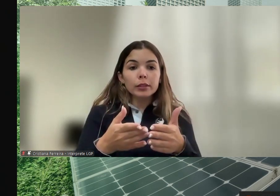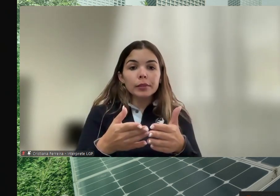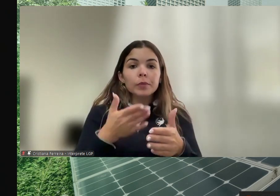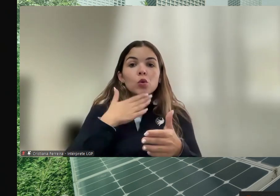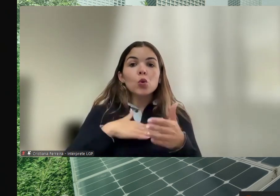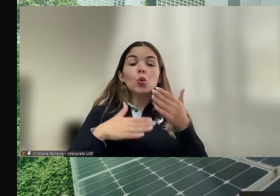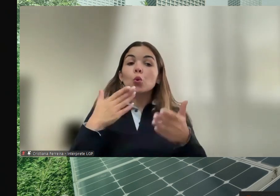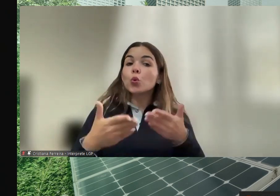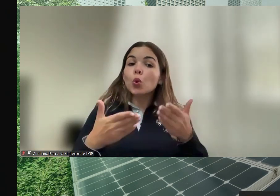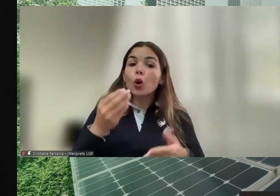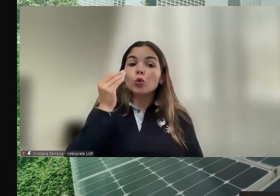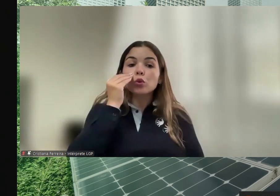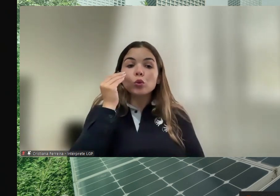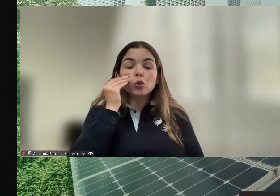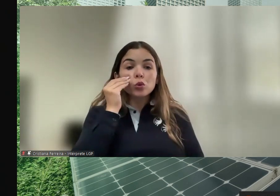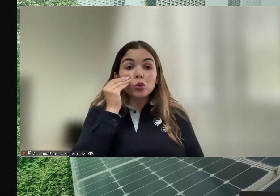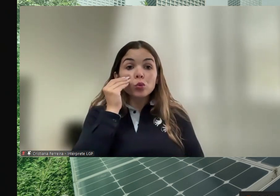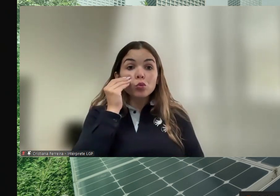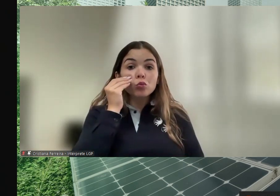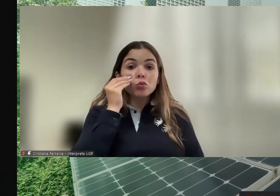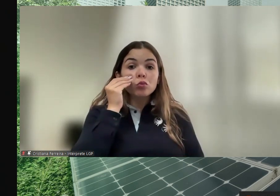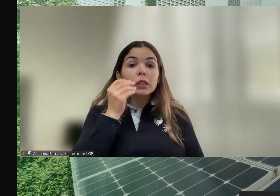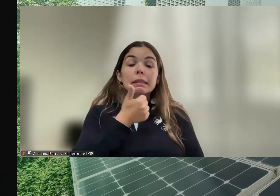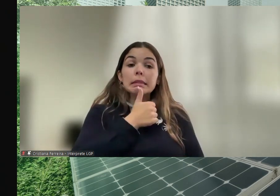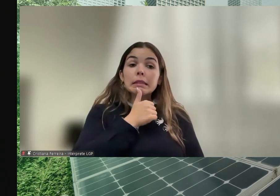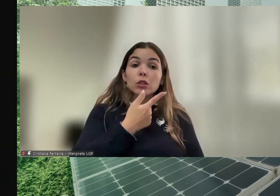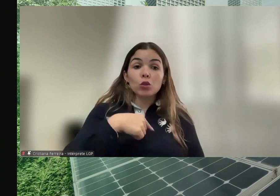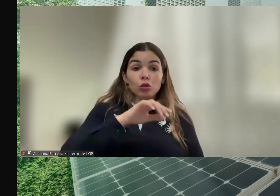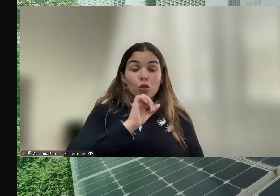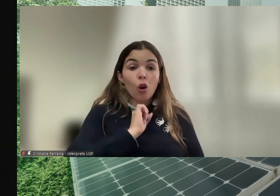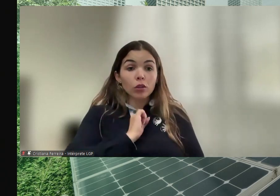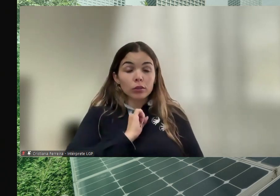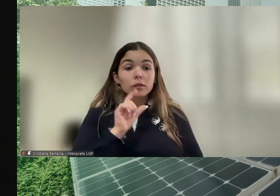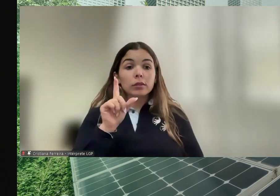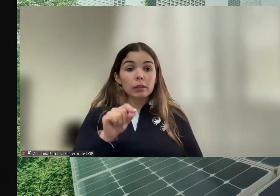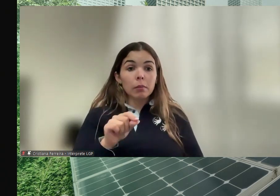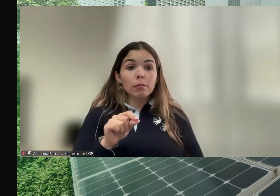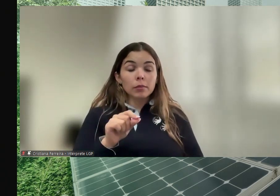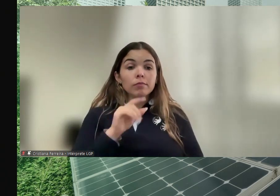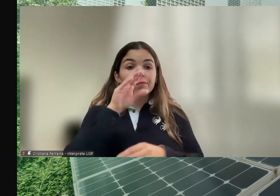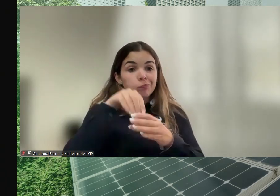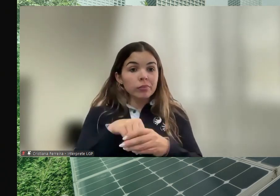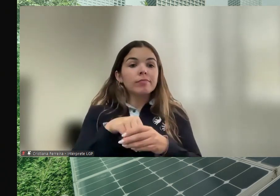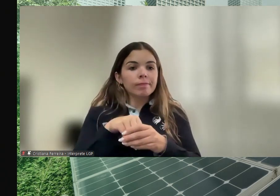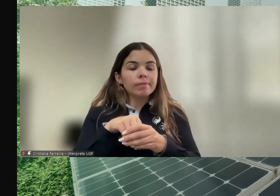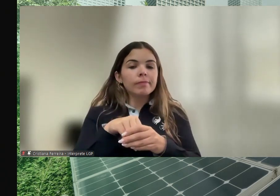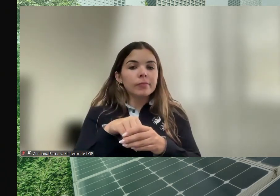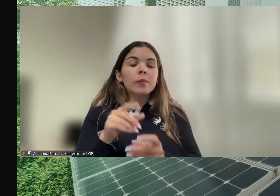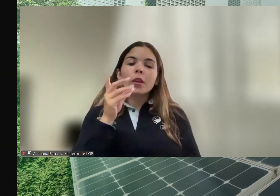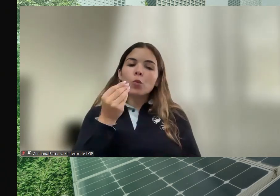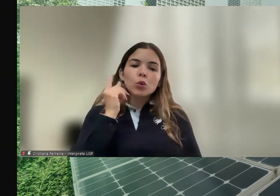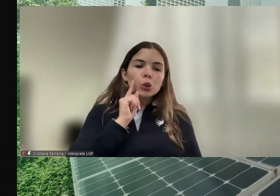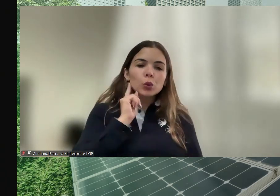seja impregnada nas nossas decisões também. Por isso é muito importante